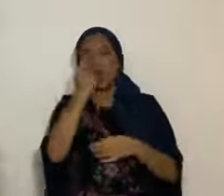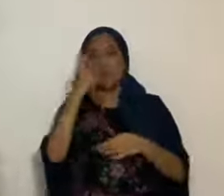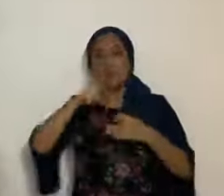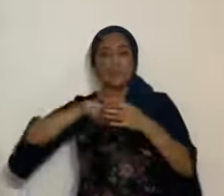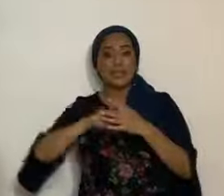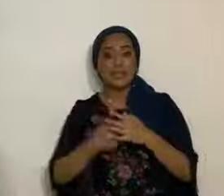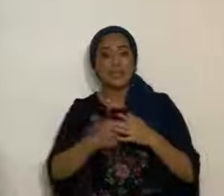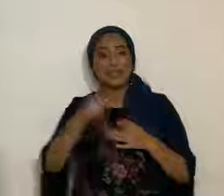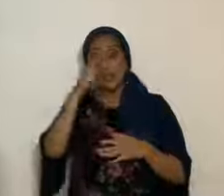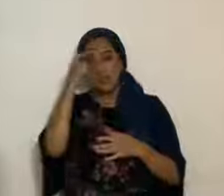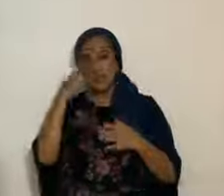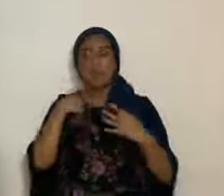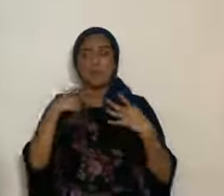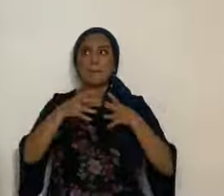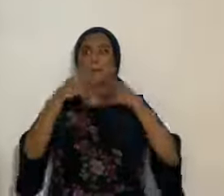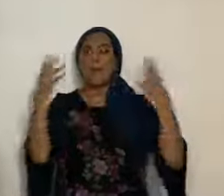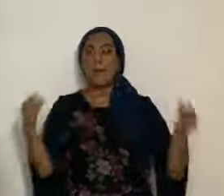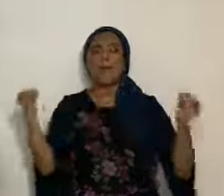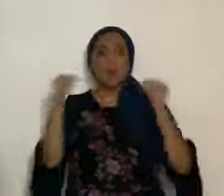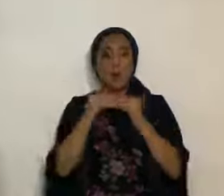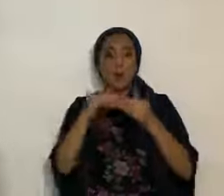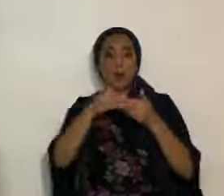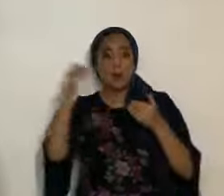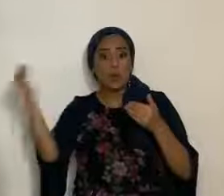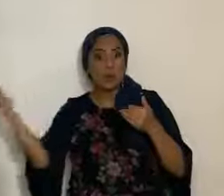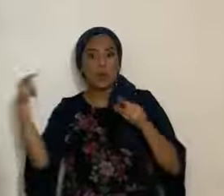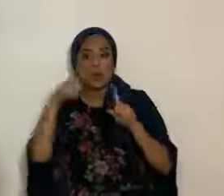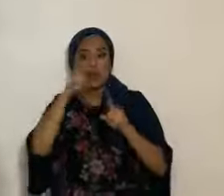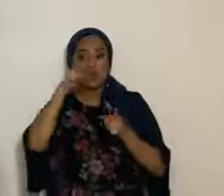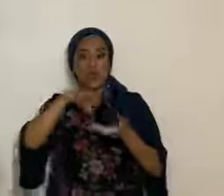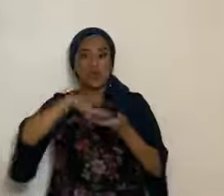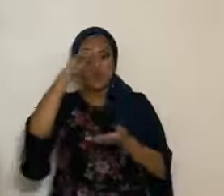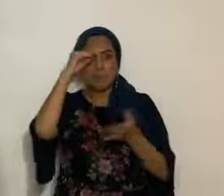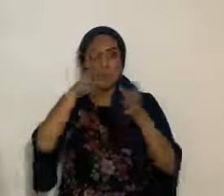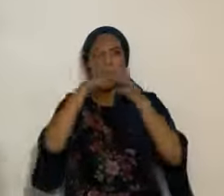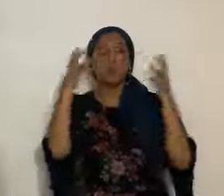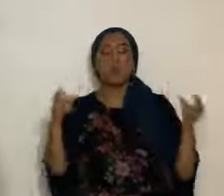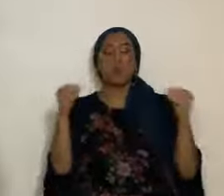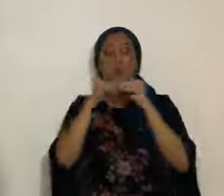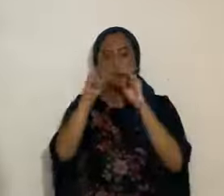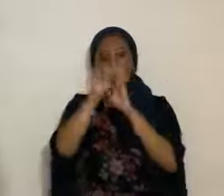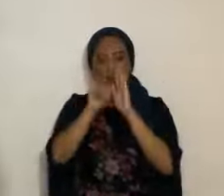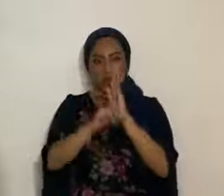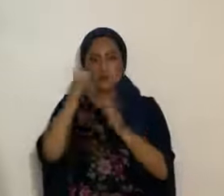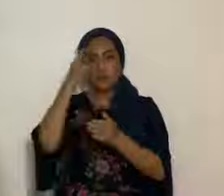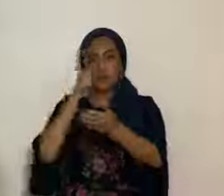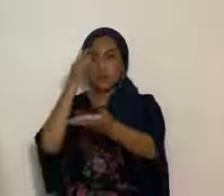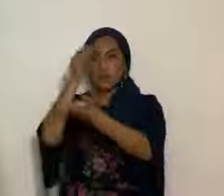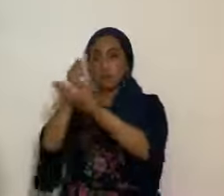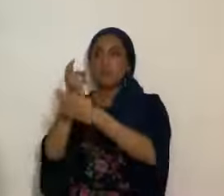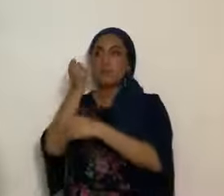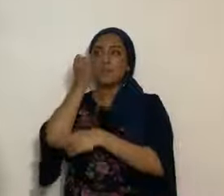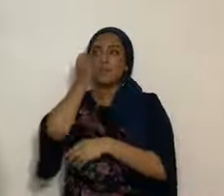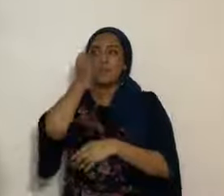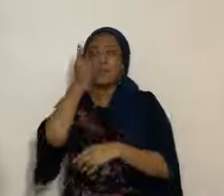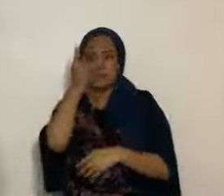porque faltaba mucho. Y también le faltaba mucho a Moisés precisamente para llegar a comprender el privilegio y el honor que el Eterno le